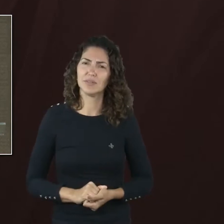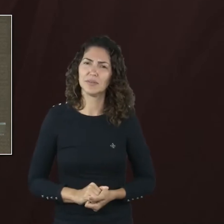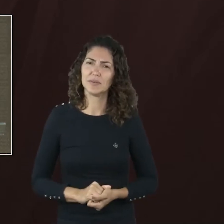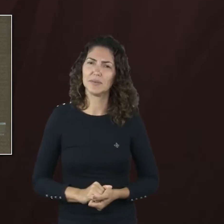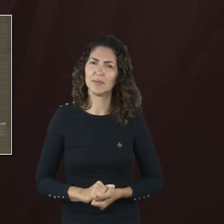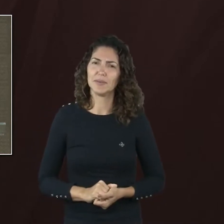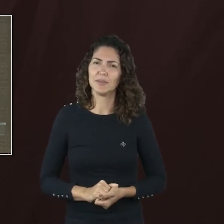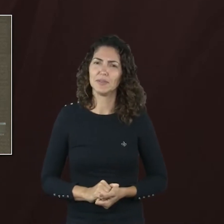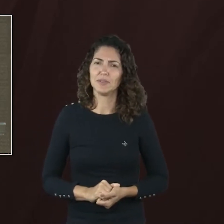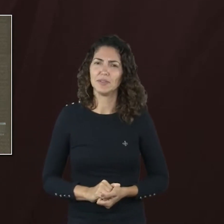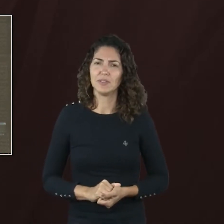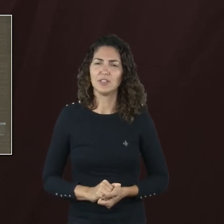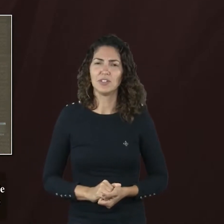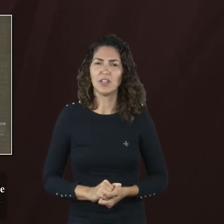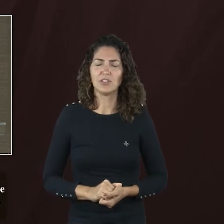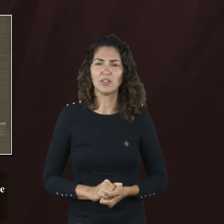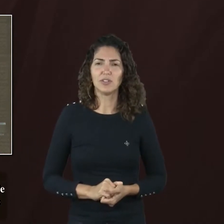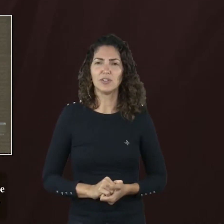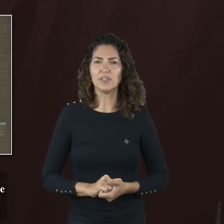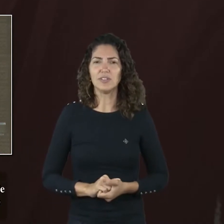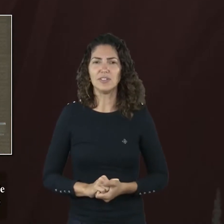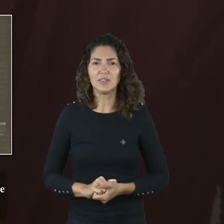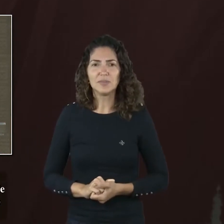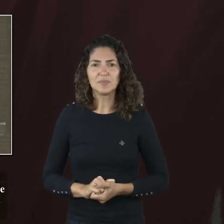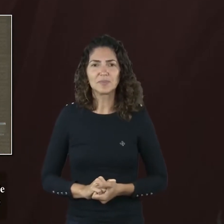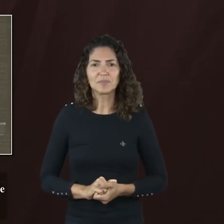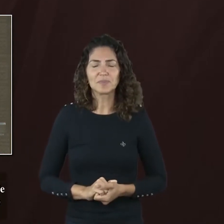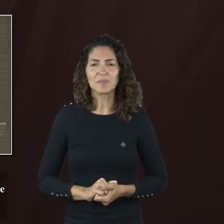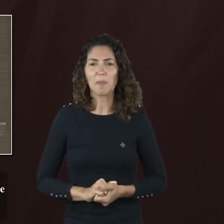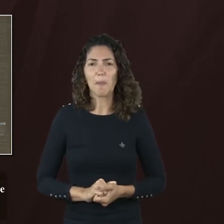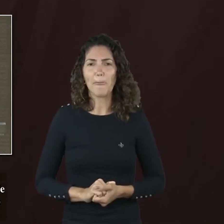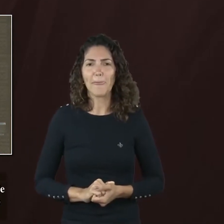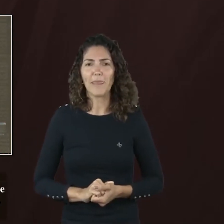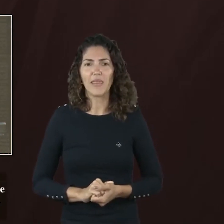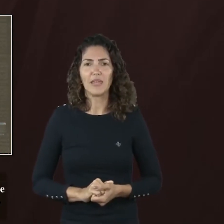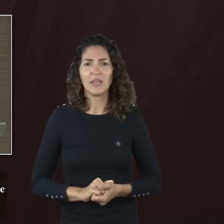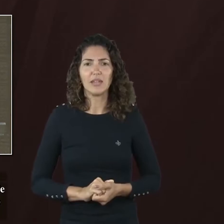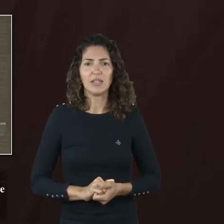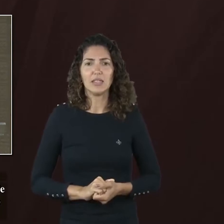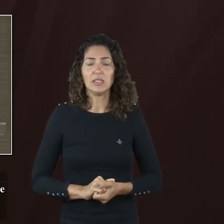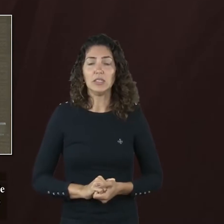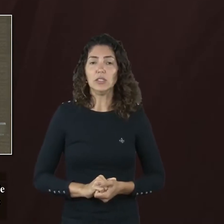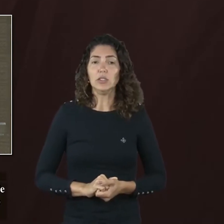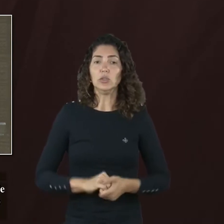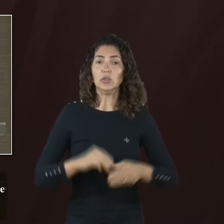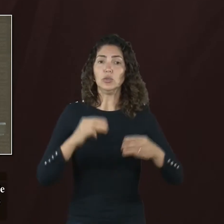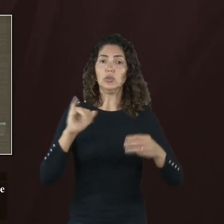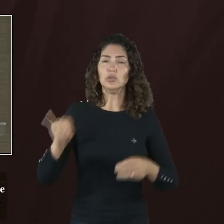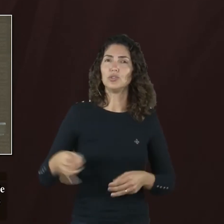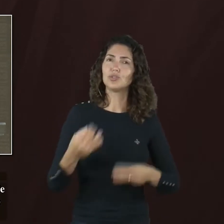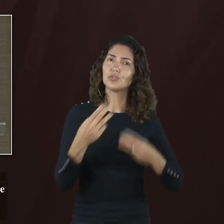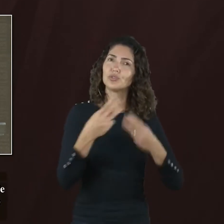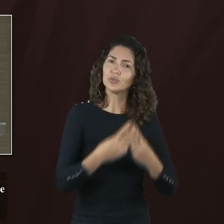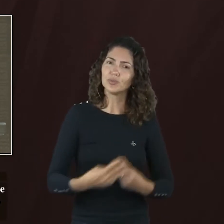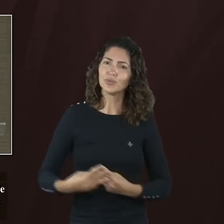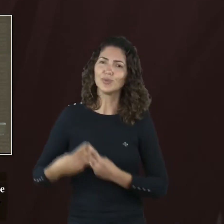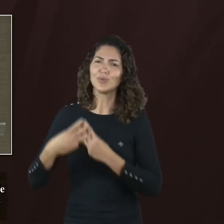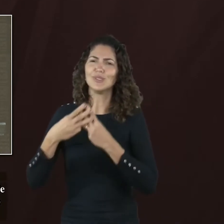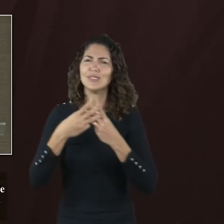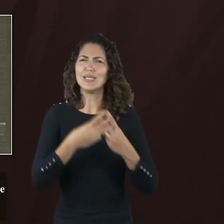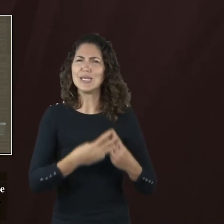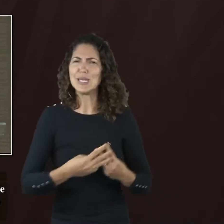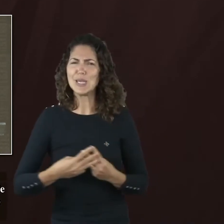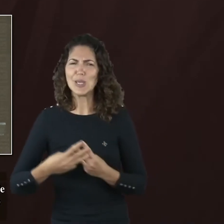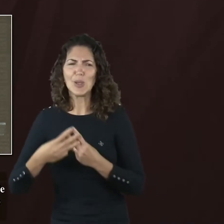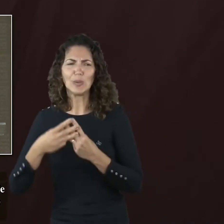pode ser. Mas os judeus, vendo as multidões, tomaram-se de inveja e, blasfemando, contradiziam o que